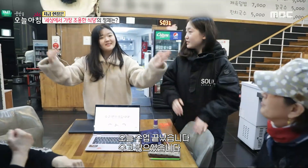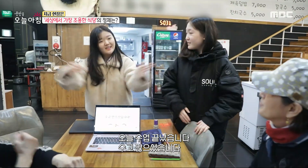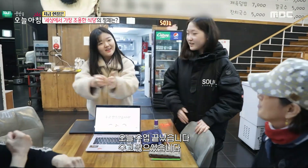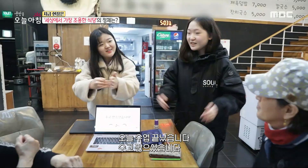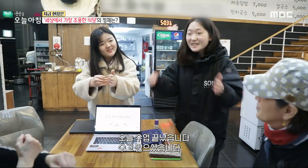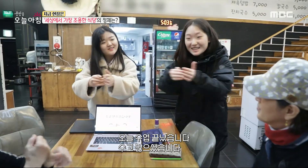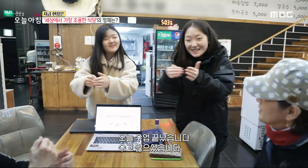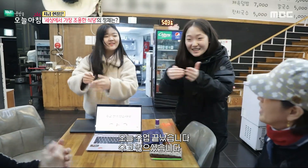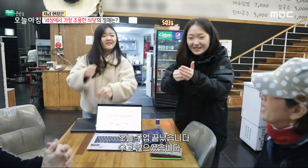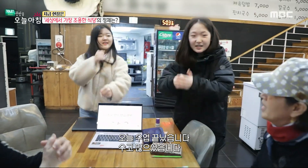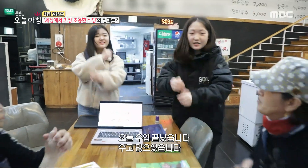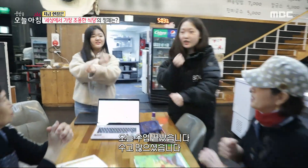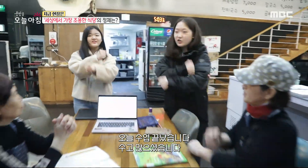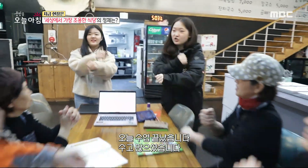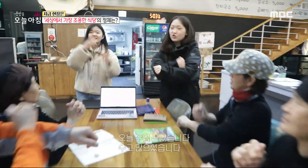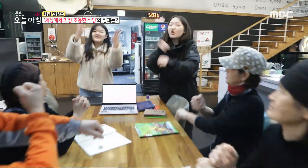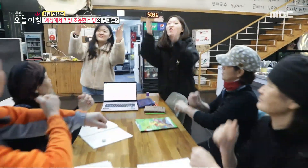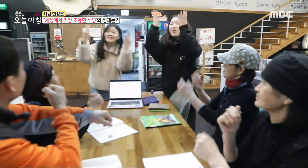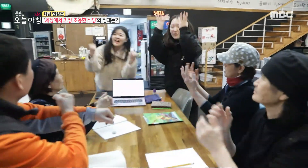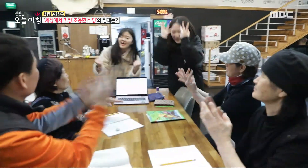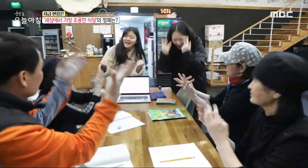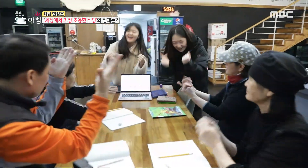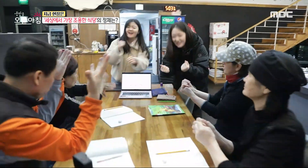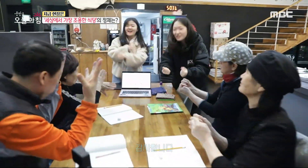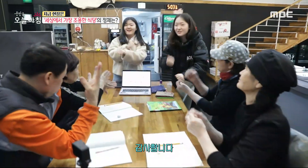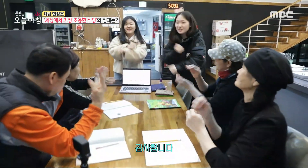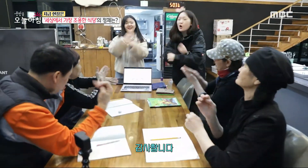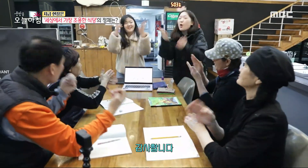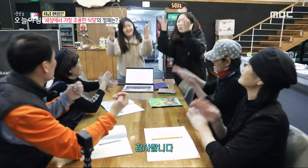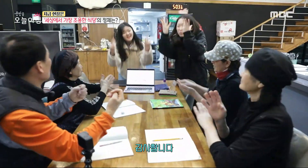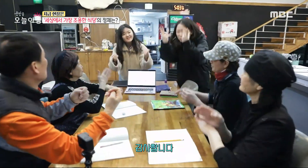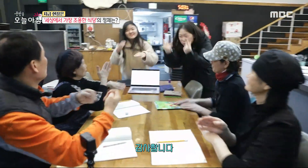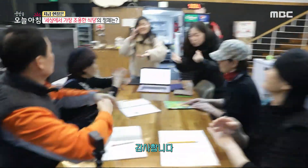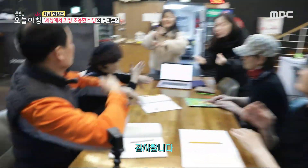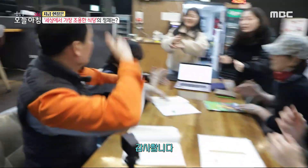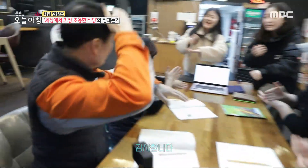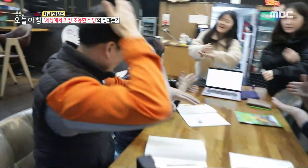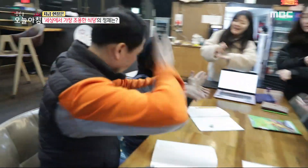집중하다 보니 어느새 수업이 끝났습니다. 고생하셨어요.